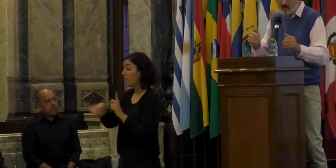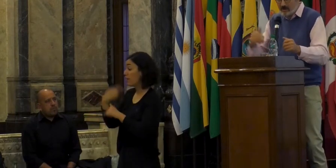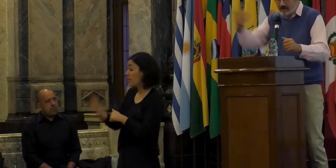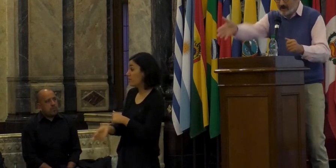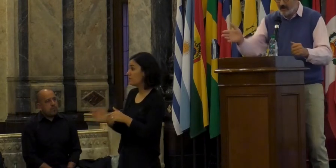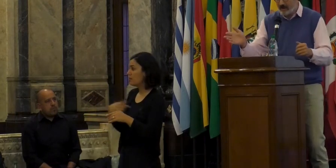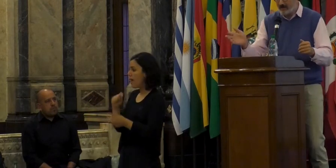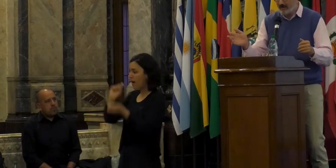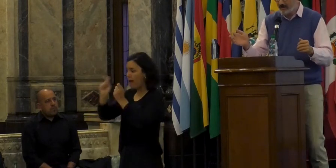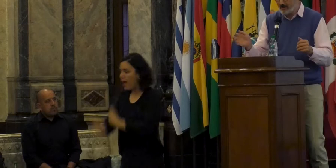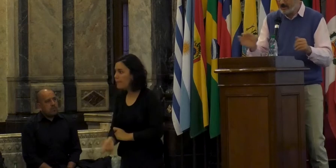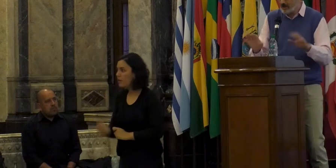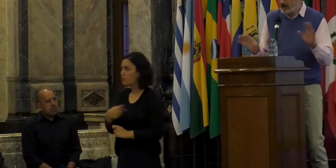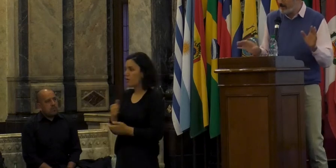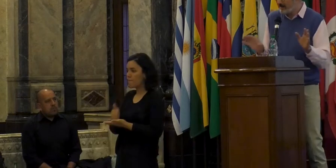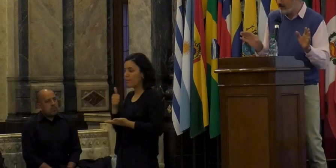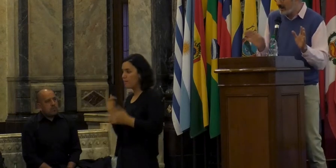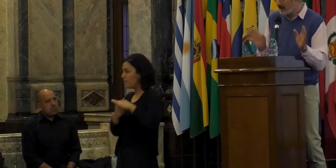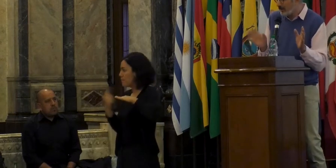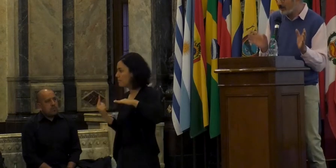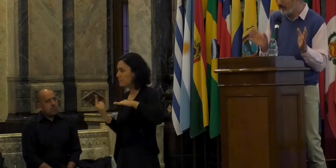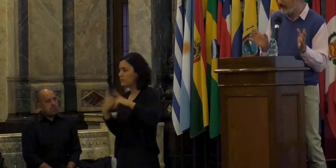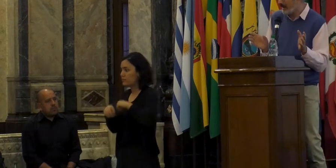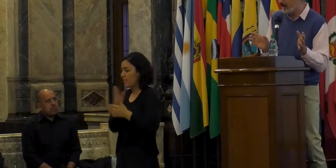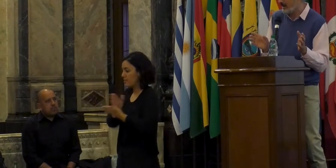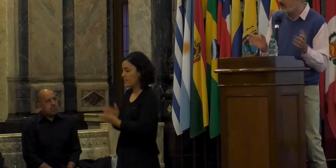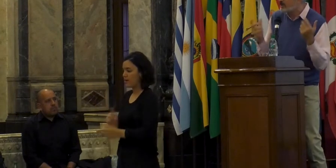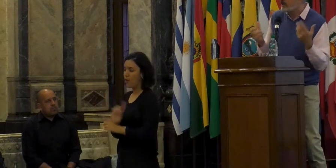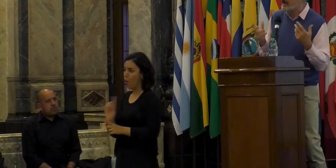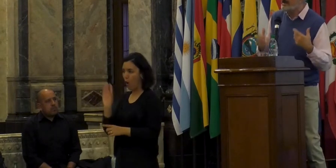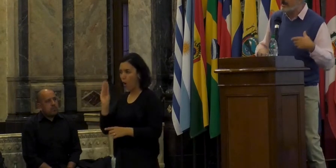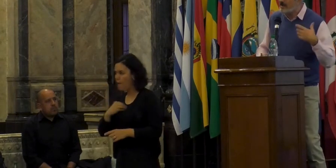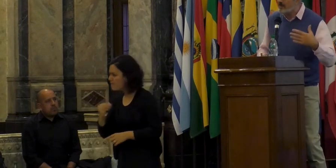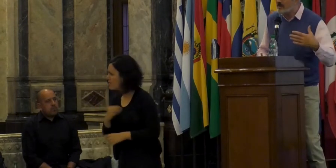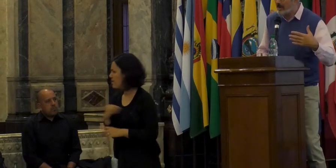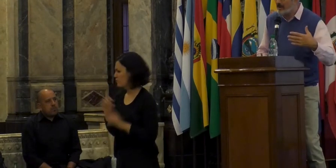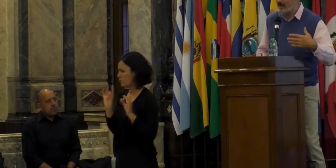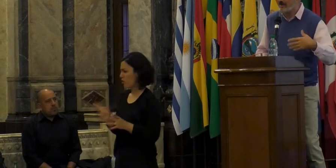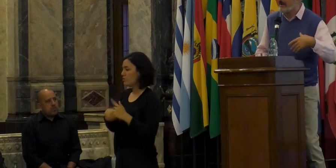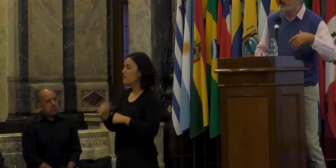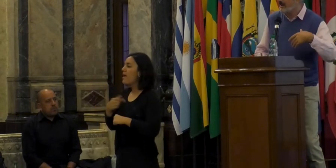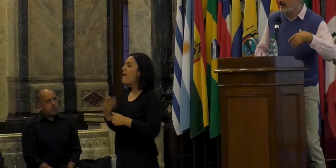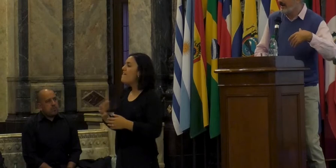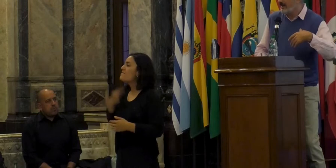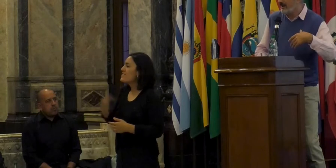disciplina se mueve y te deja fuera. O sea, no, las disciplinas tampoco son de fiar. Se vive mucho mejor